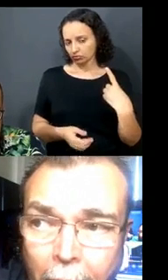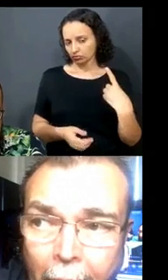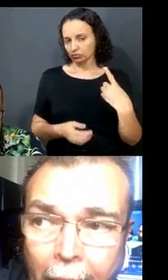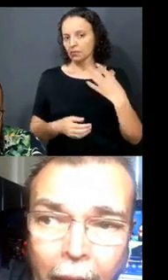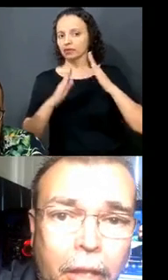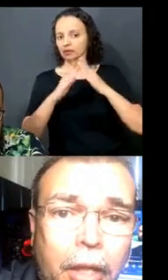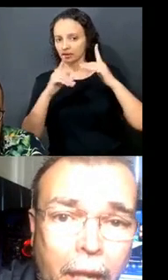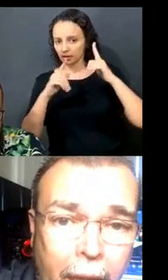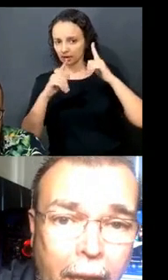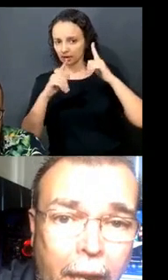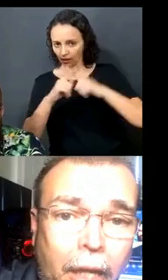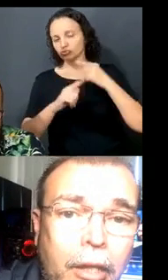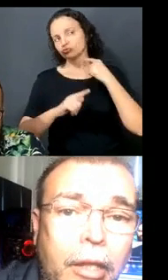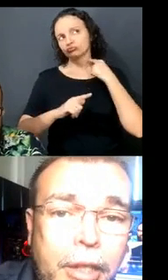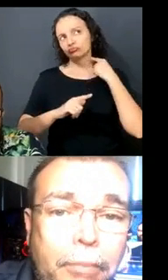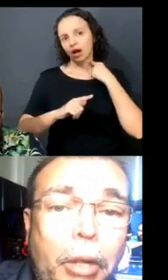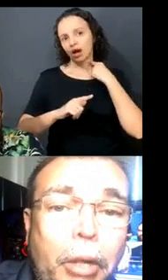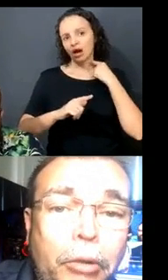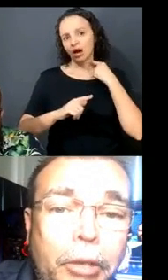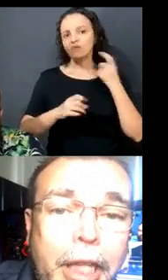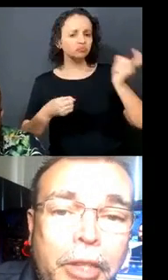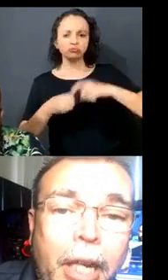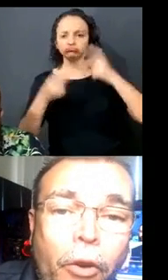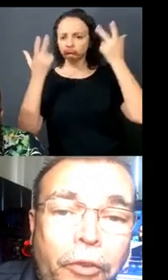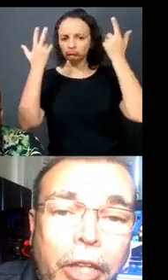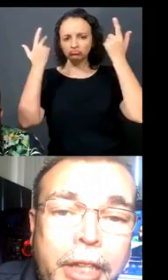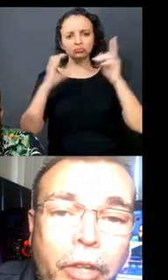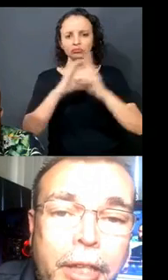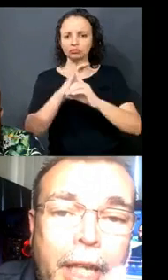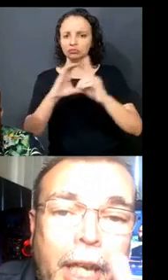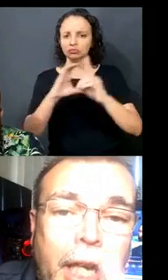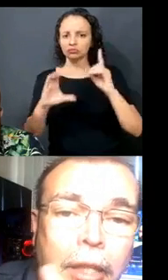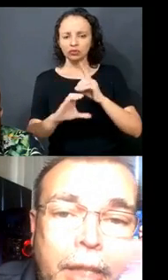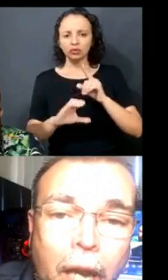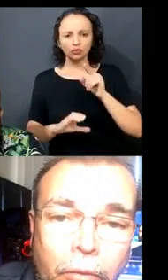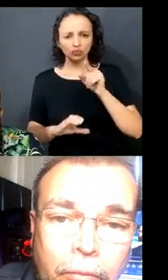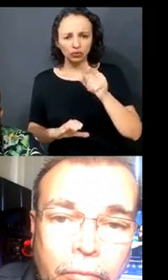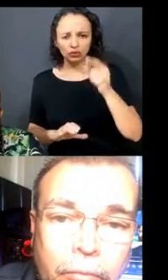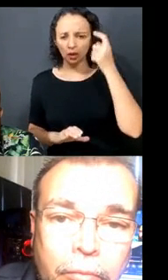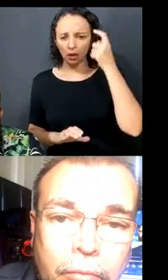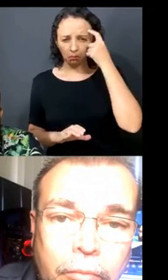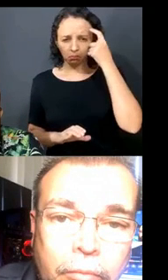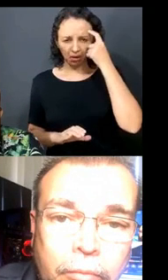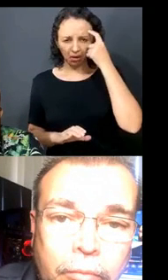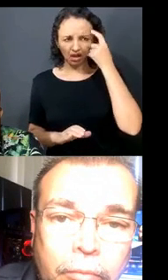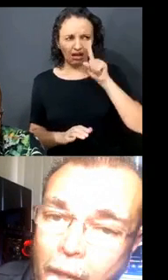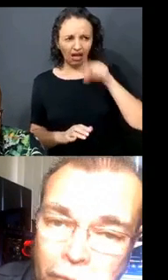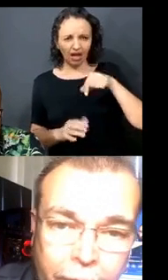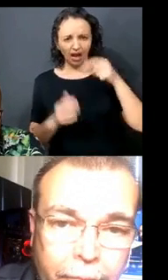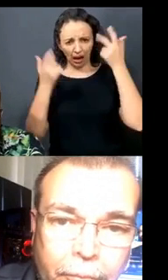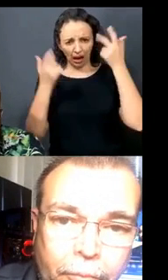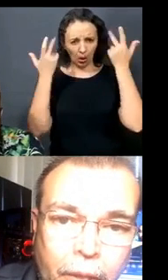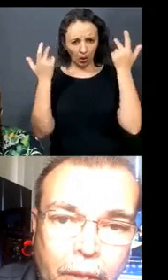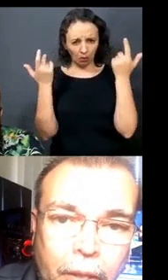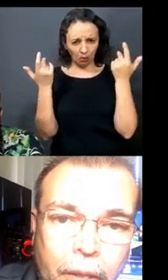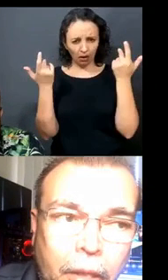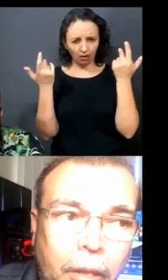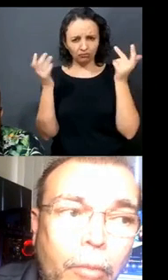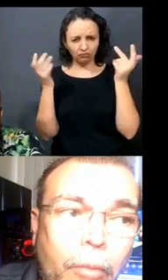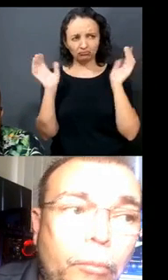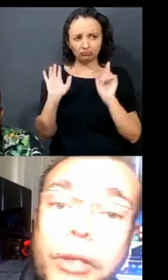maio? Agora. Certo. Você perguntar para mim, você está confortável com a ideia? Não. Muitas